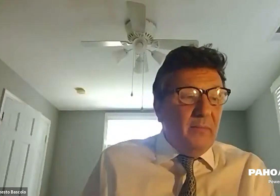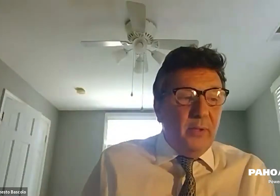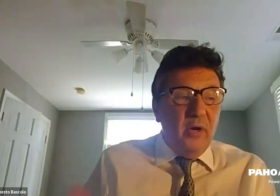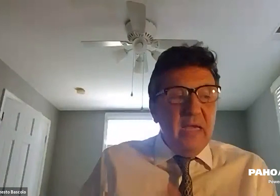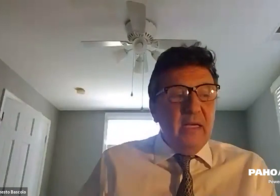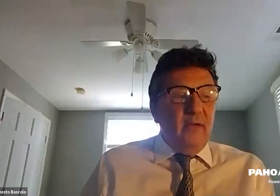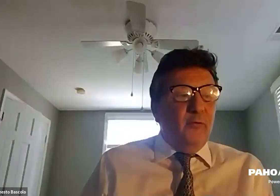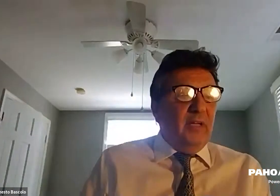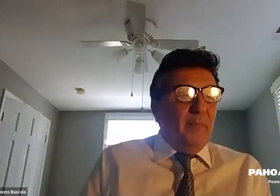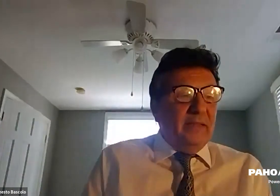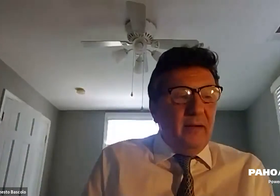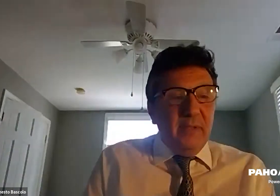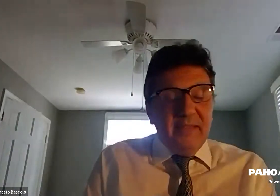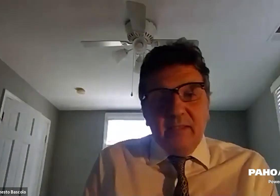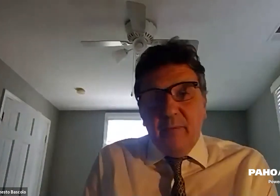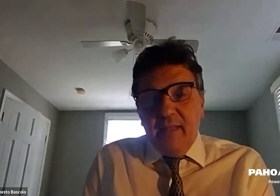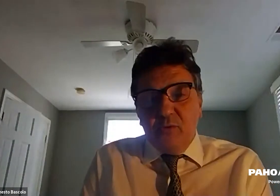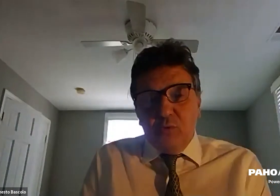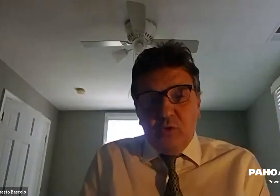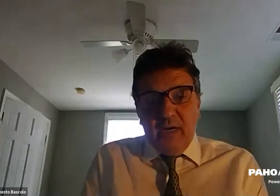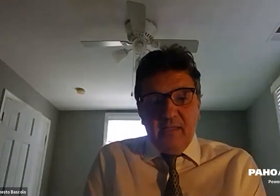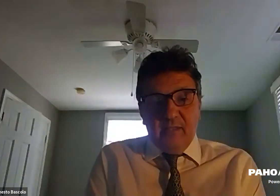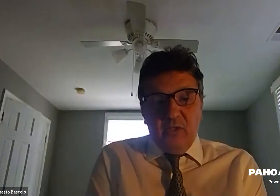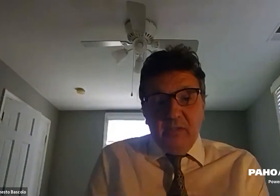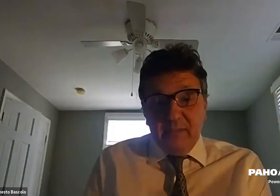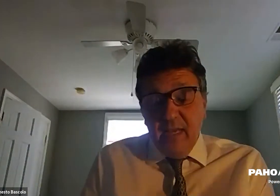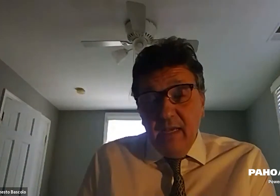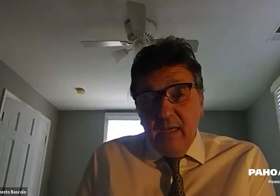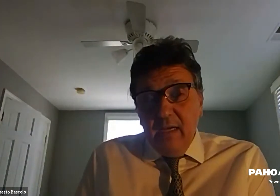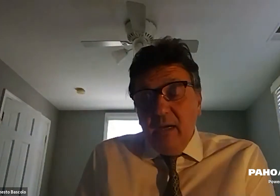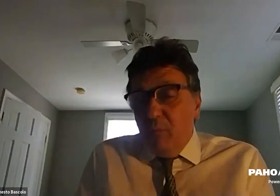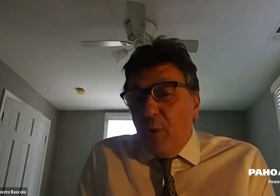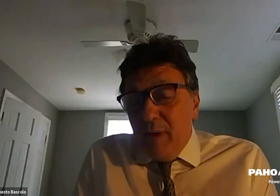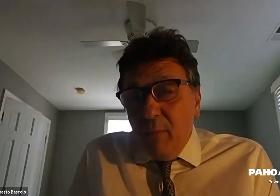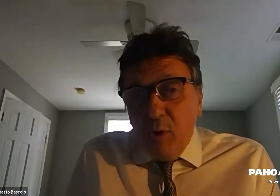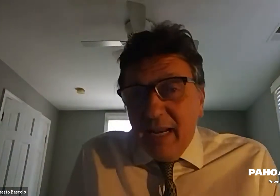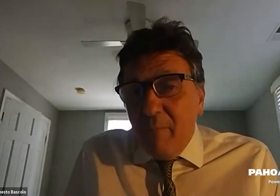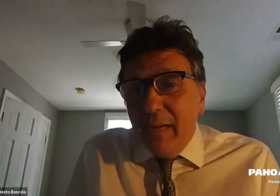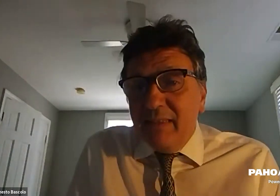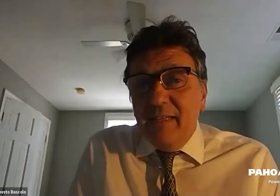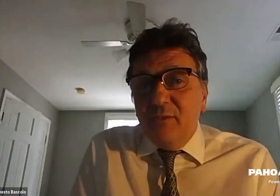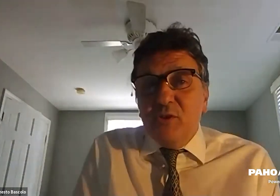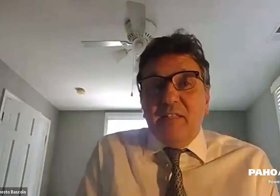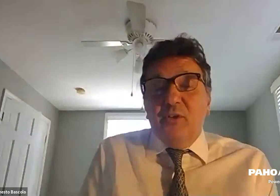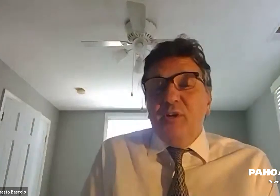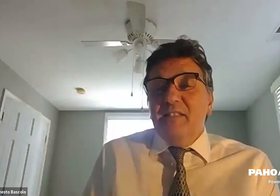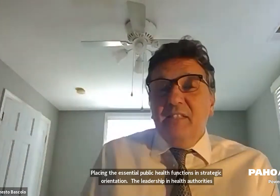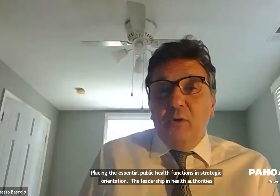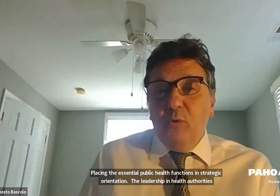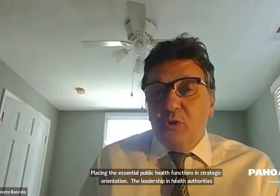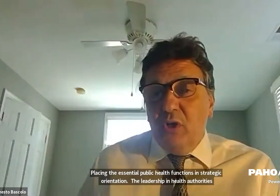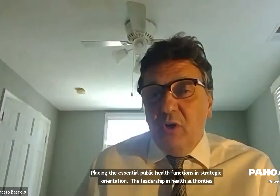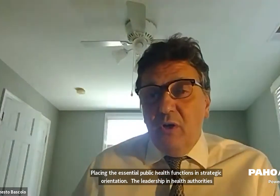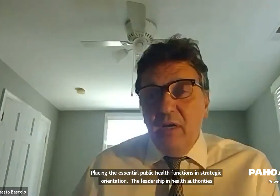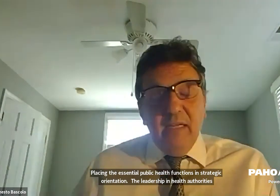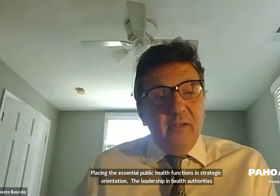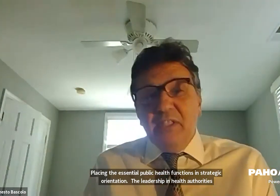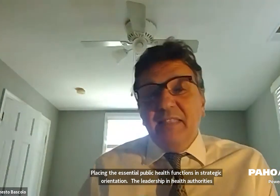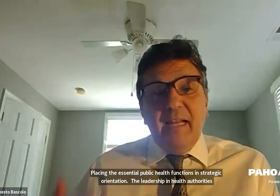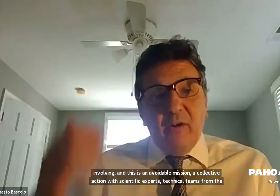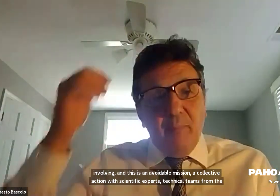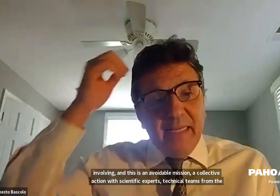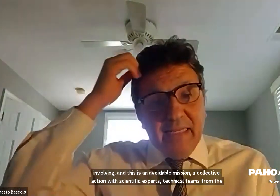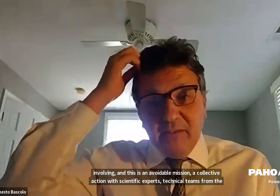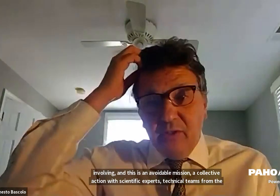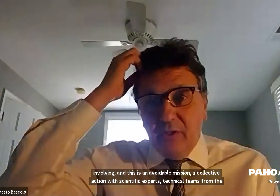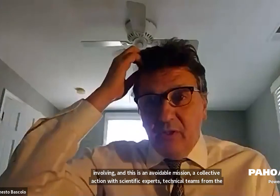todos sus miembros, y fundamentalmente a través de sus organizaciones. Como vemos, gran parte de estos actores incluso nos